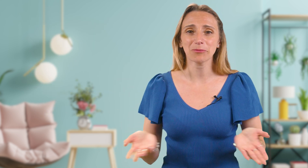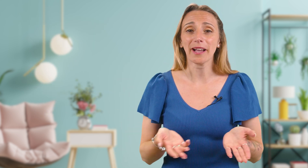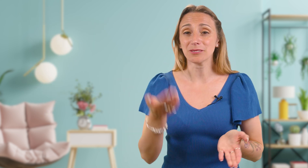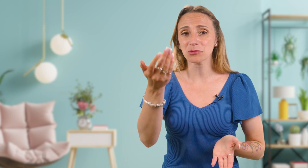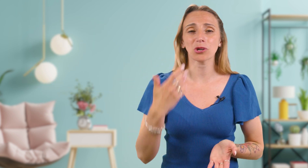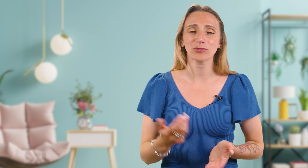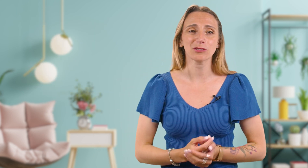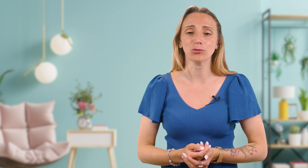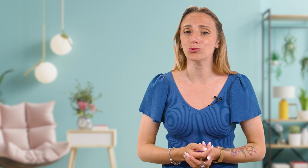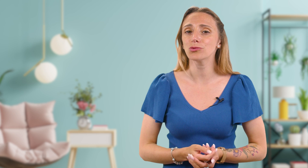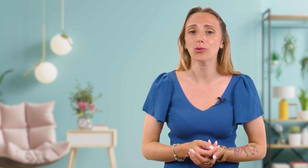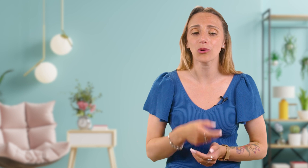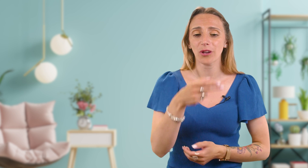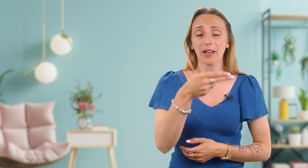Par exemple, je suis en face de vous, donc